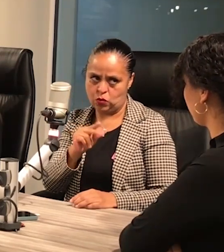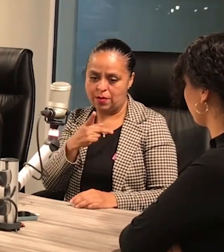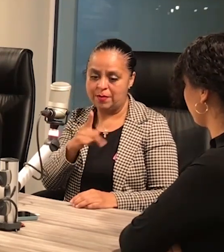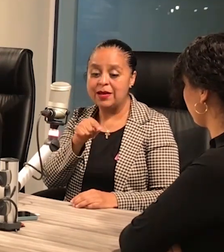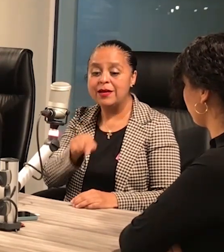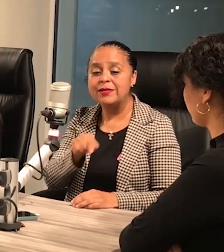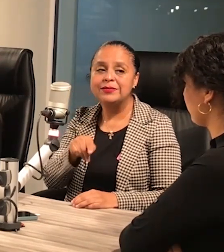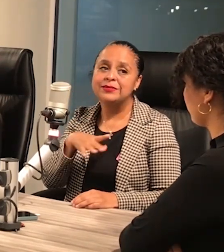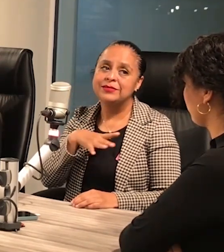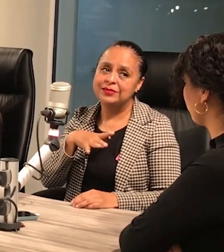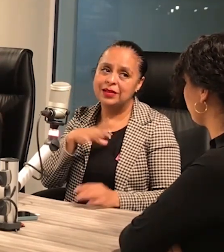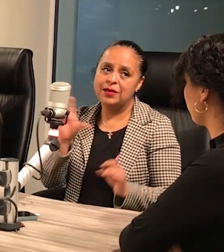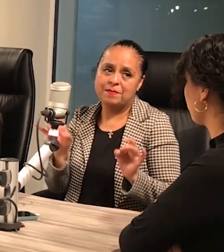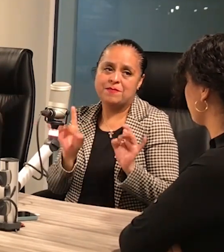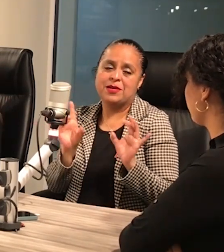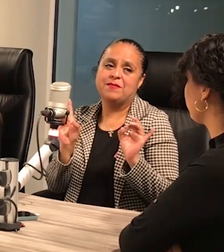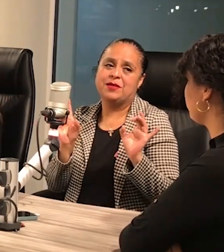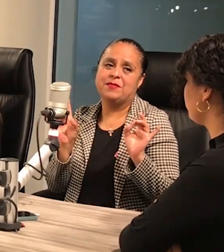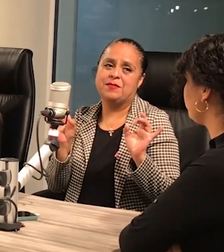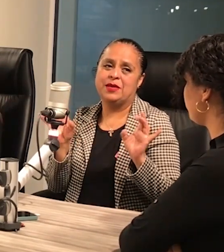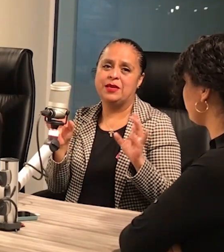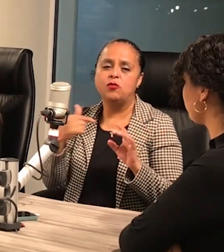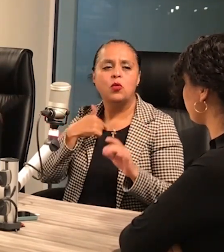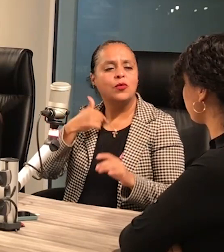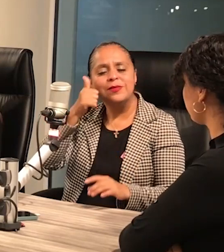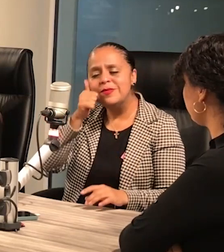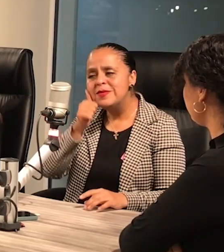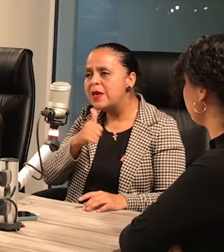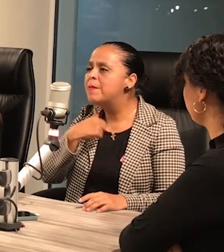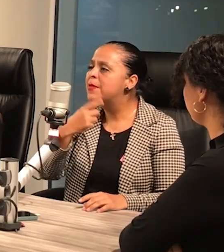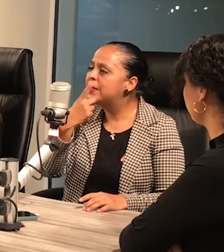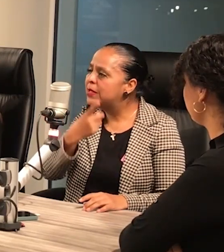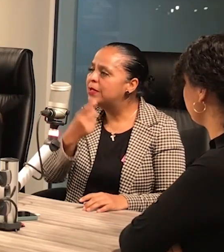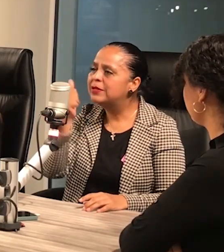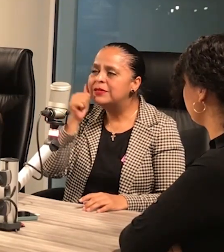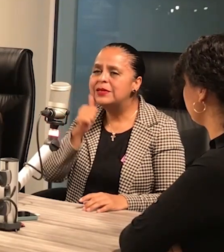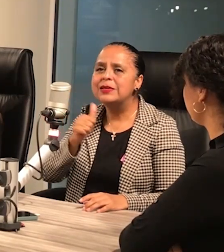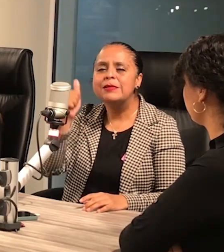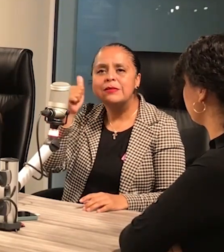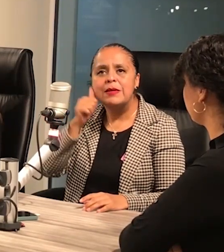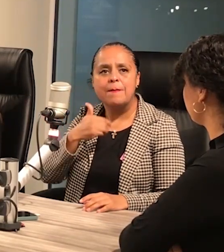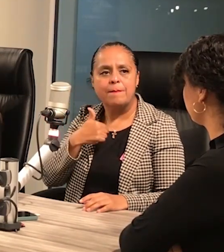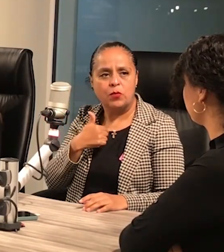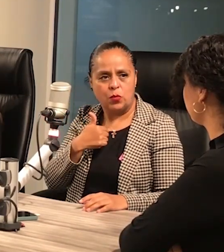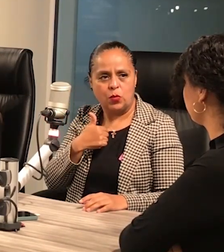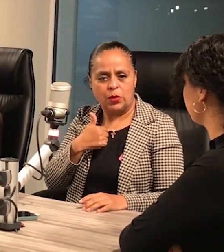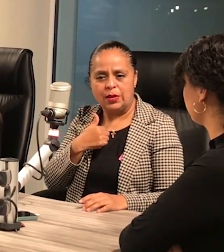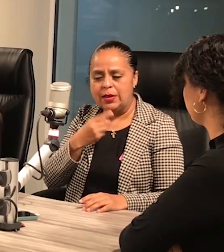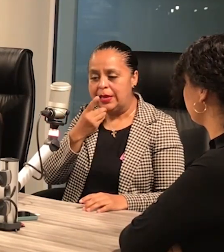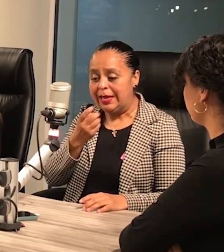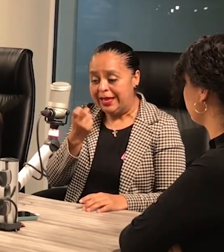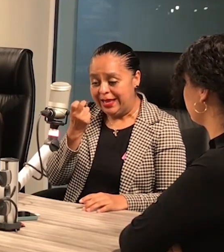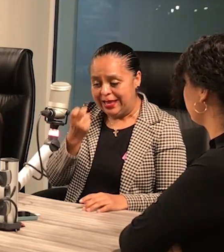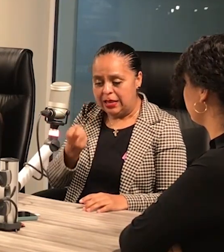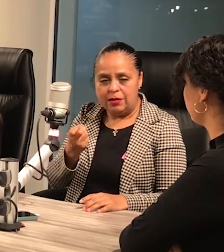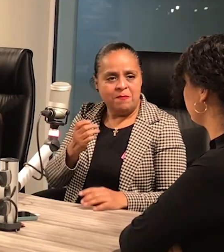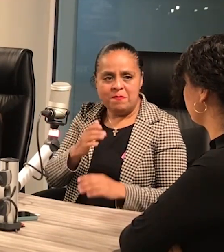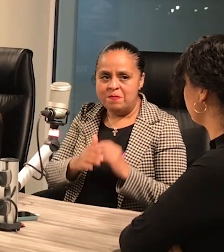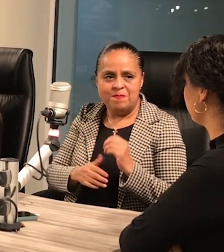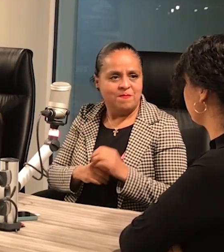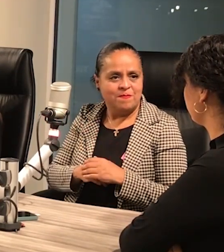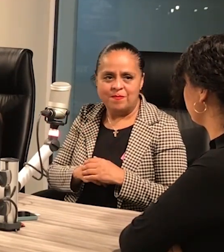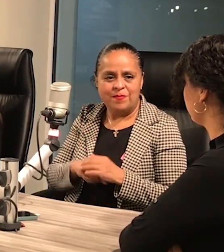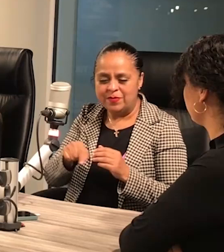está y que por ello, y yo siempre digo, me abono de decir que esto no termina, que